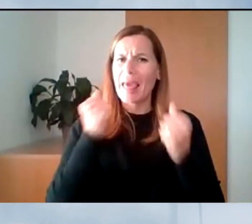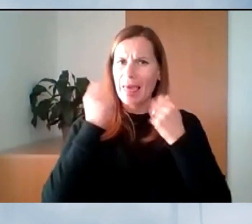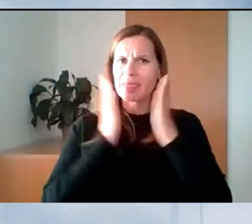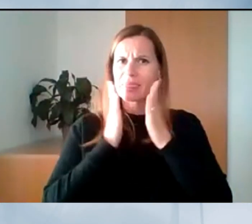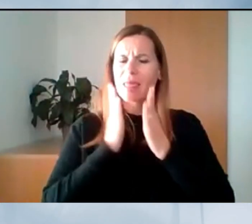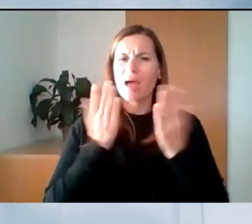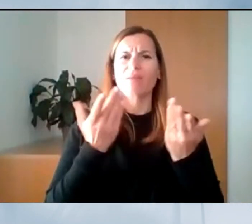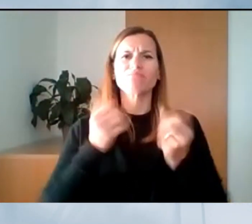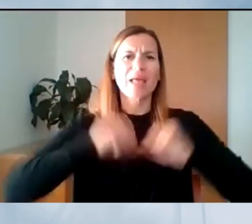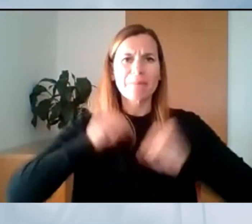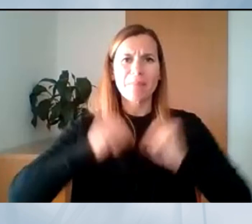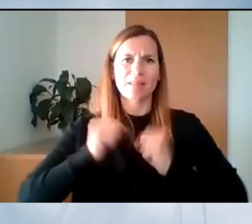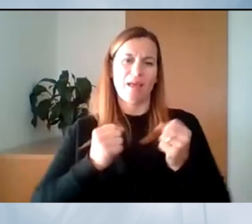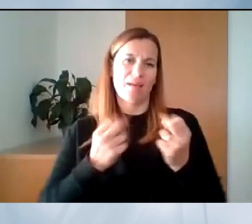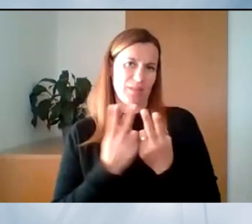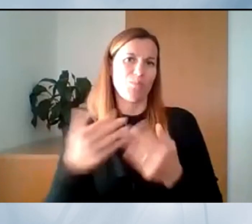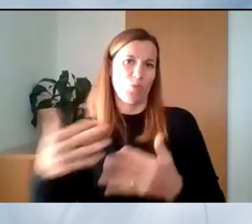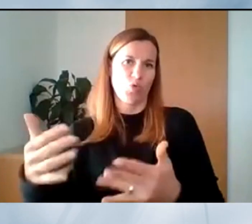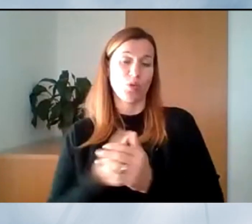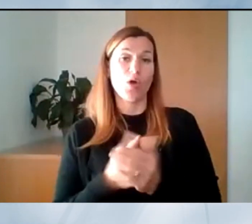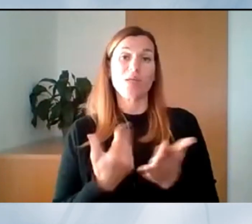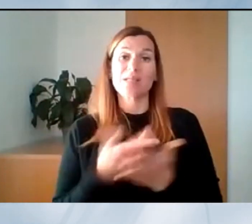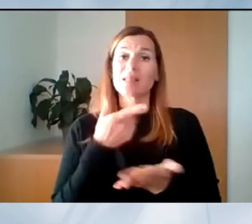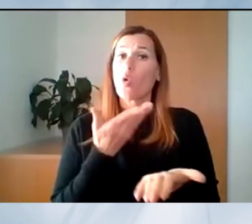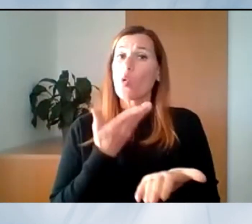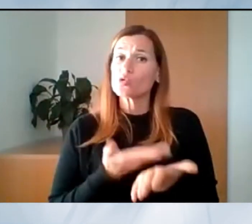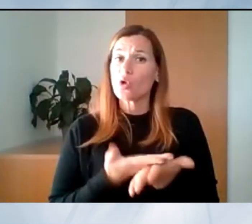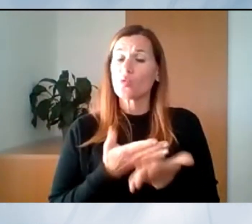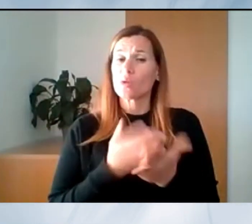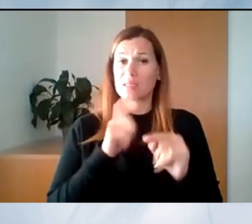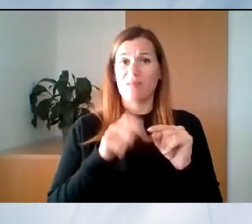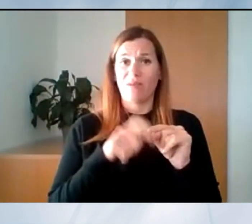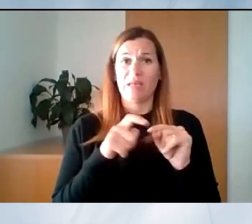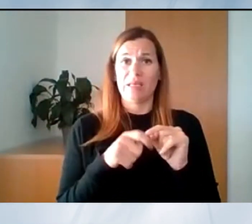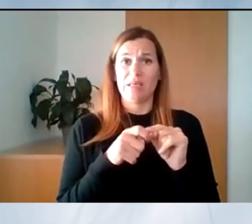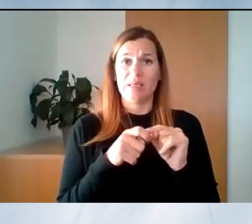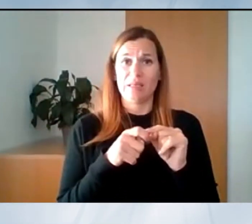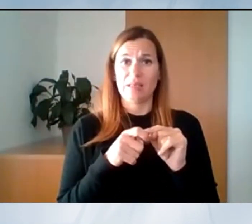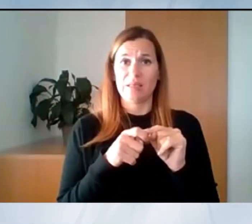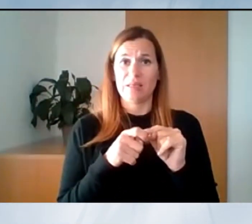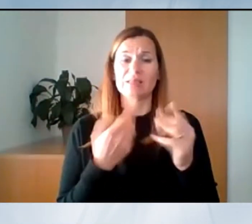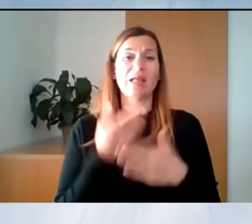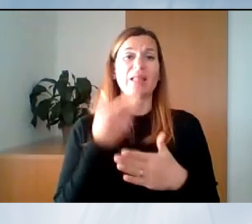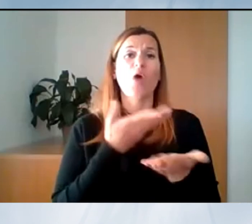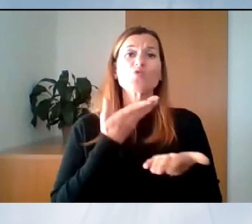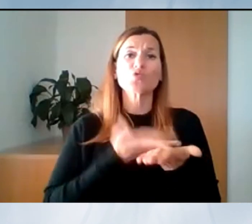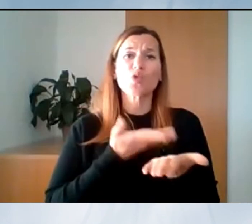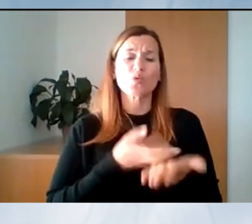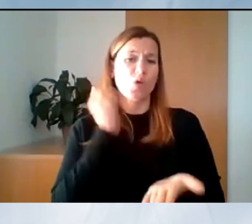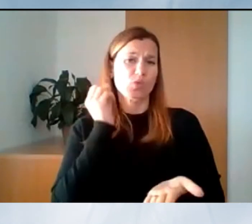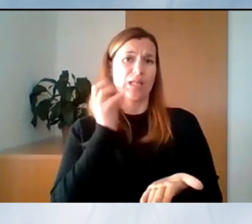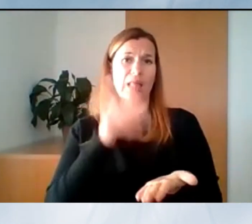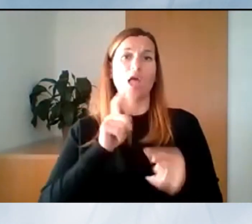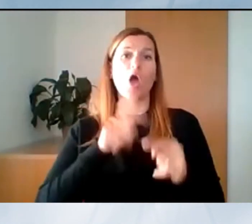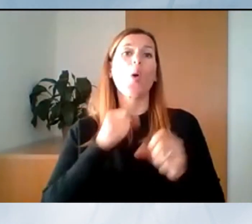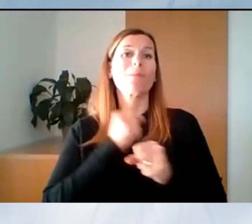higiena, gibanje in tako naprej. Za te osnovne stvari, za ta